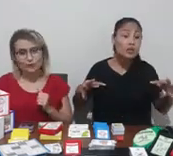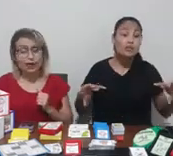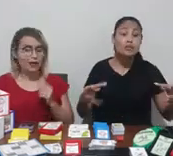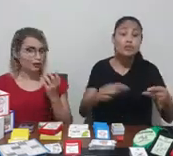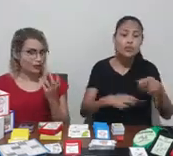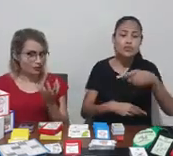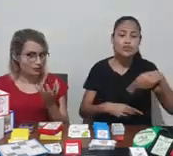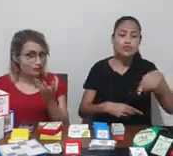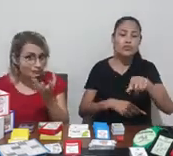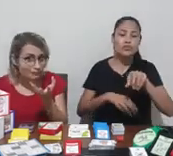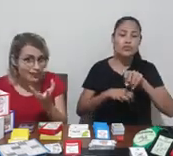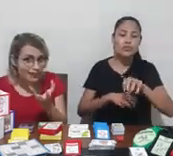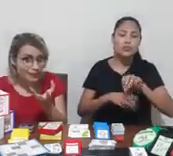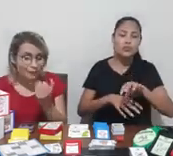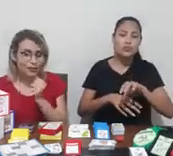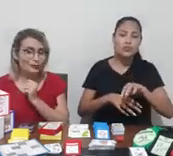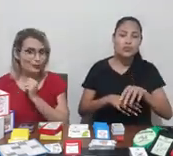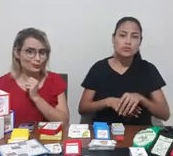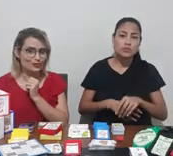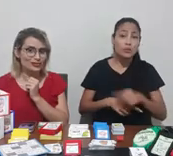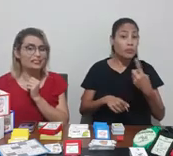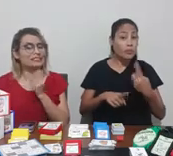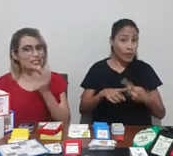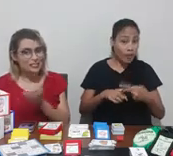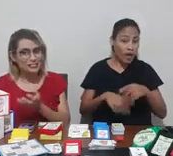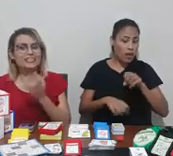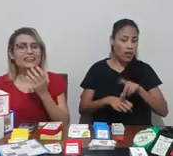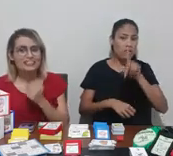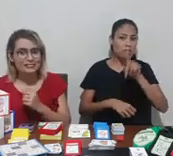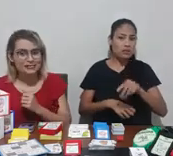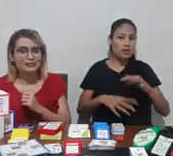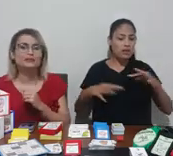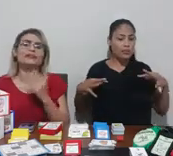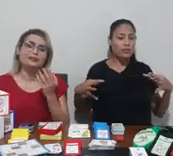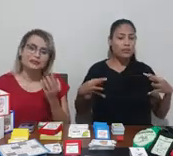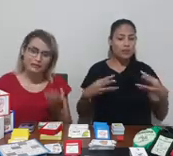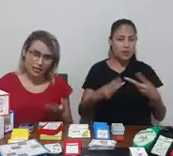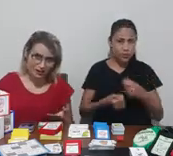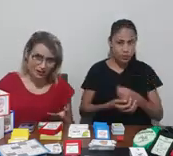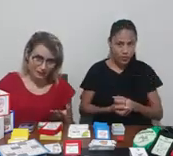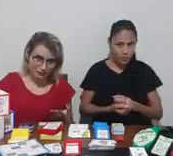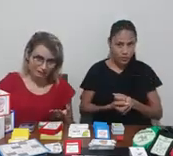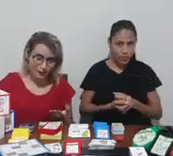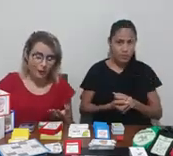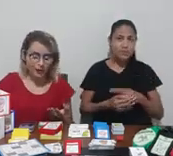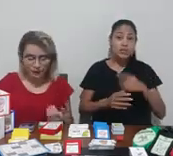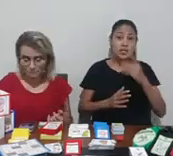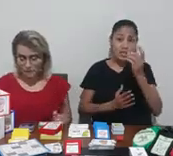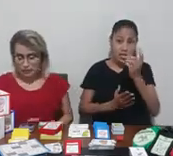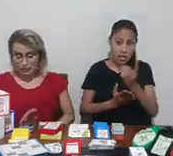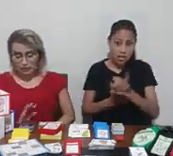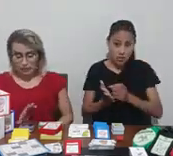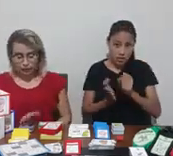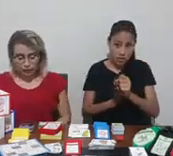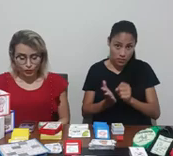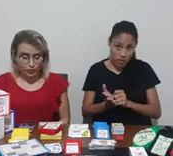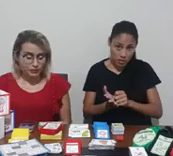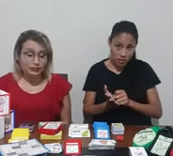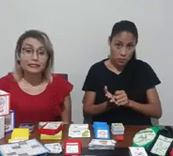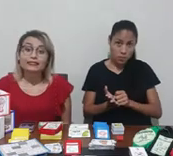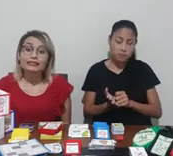alunos. Educação é para todos, desde a Declaração de Salamanca, ok?